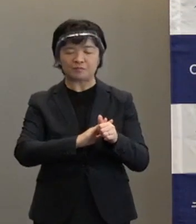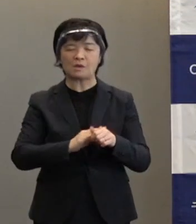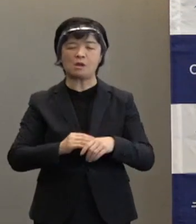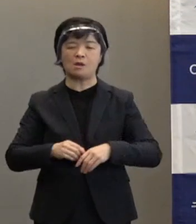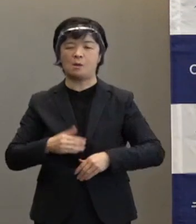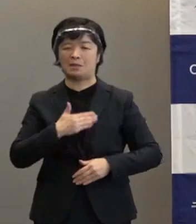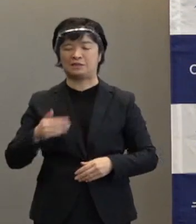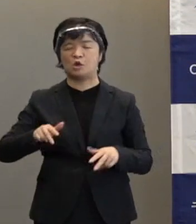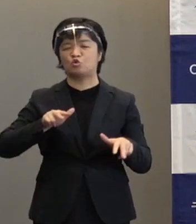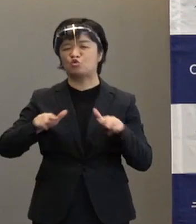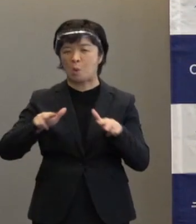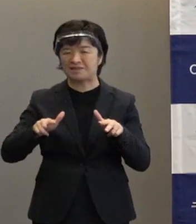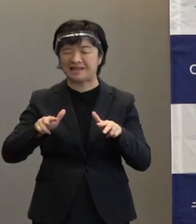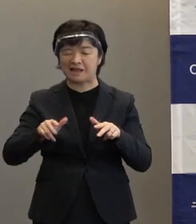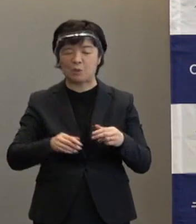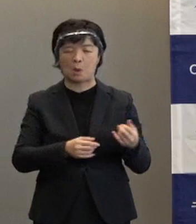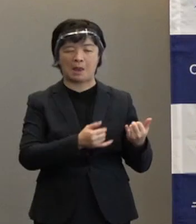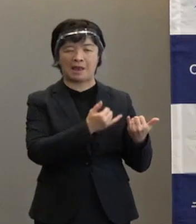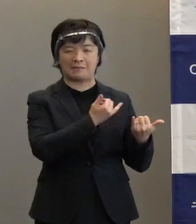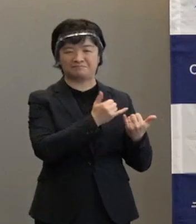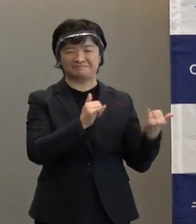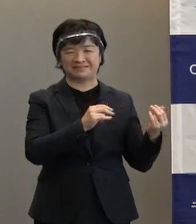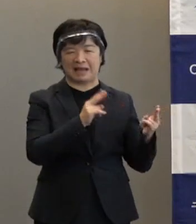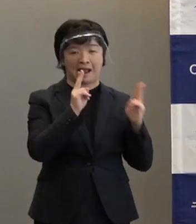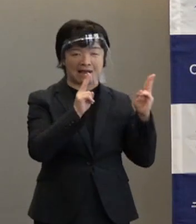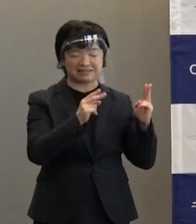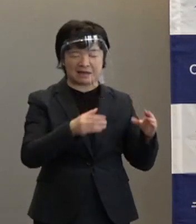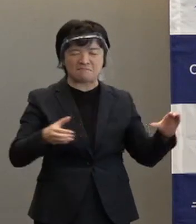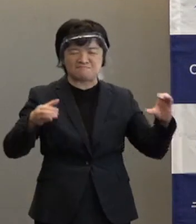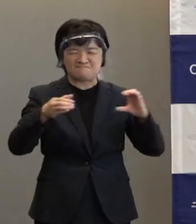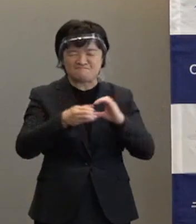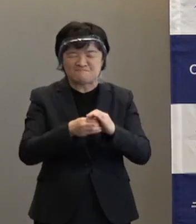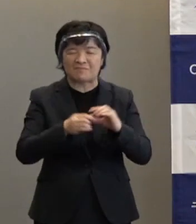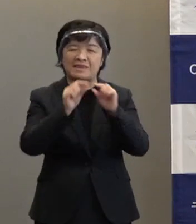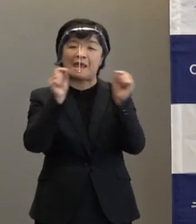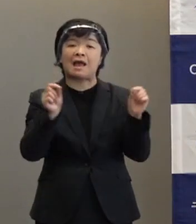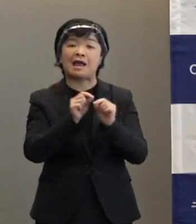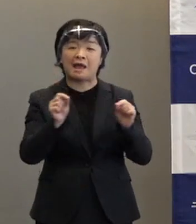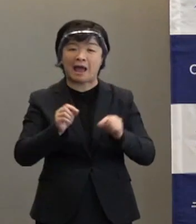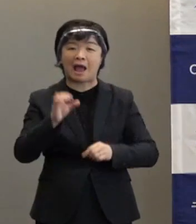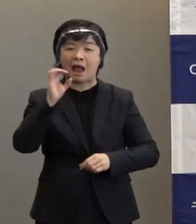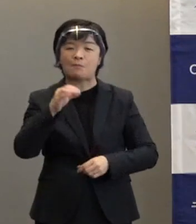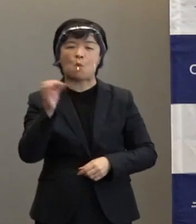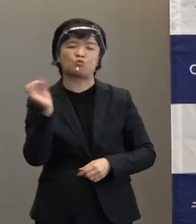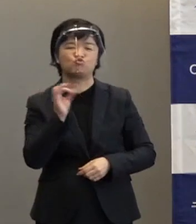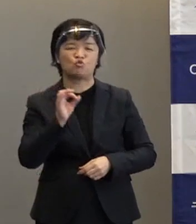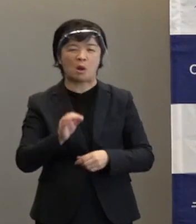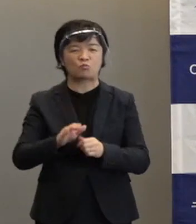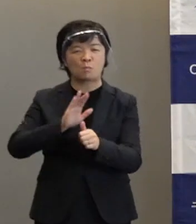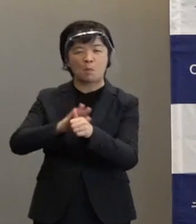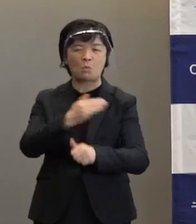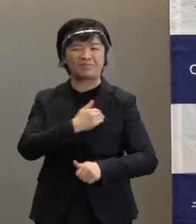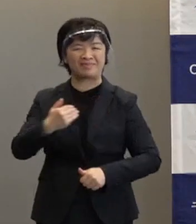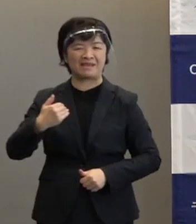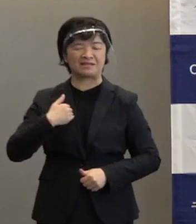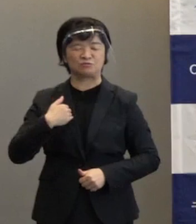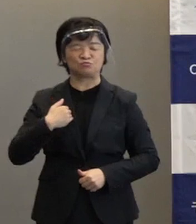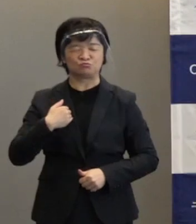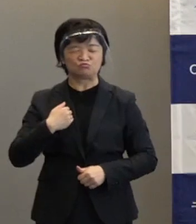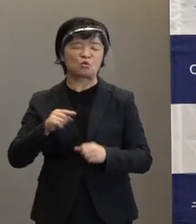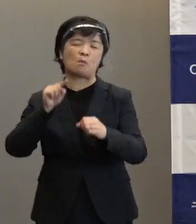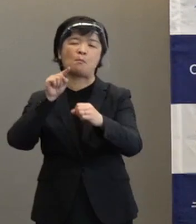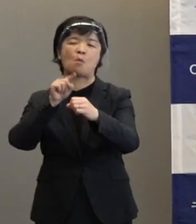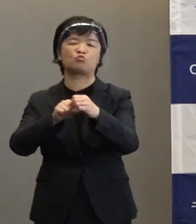皆さん方と連携することでですね、このカーボンニュートラルの動きを少しでも後押しできる、まあ、こうした取り組みをしていくためにですね、今回協議会を設置を